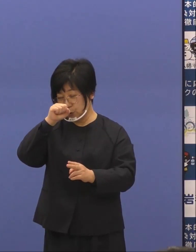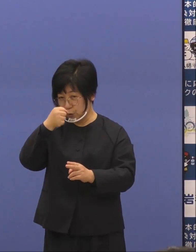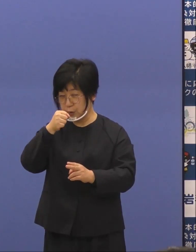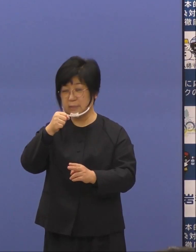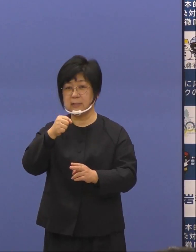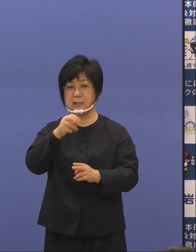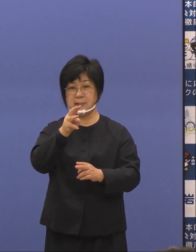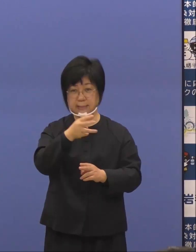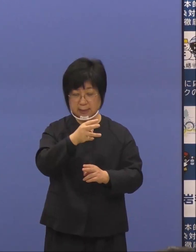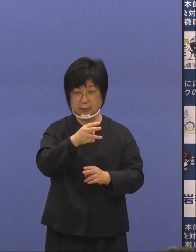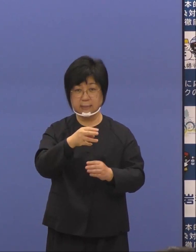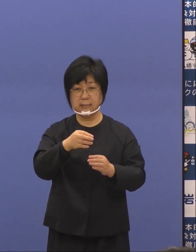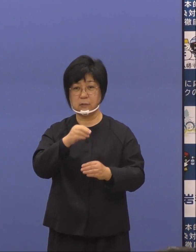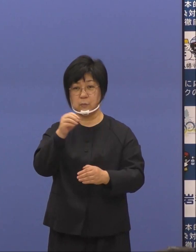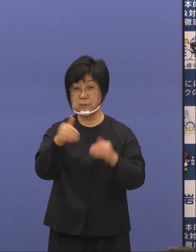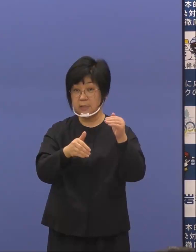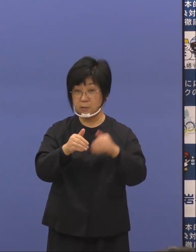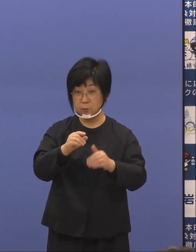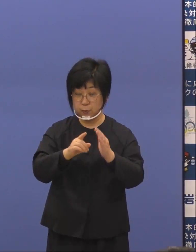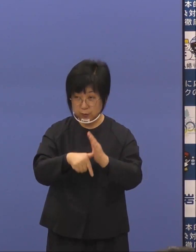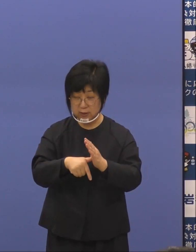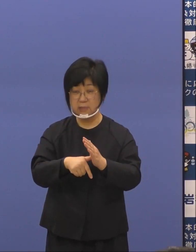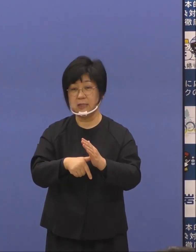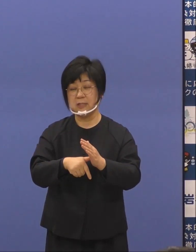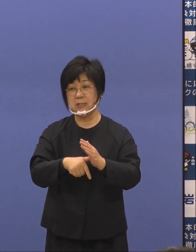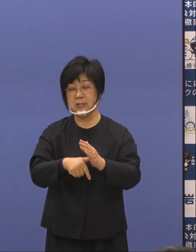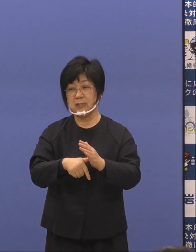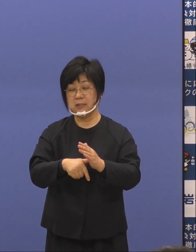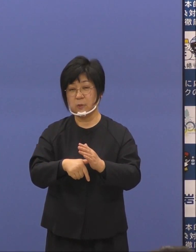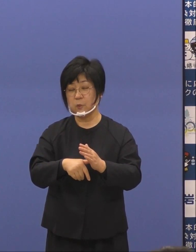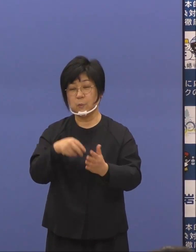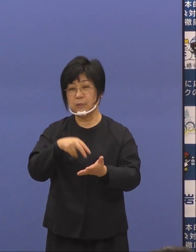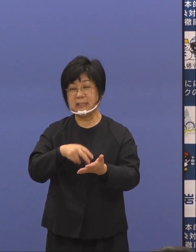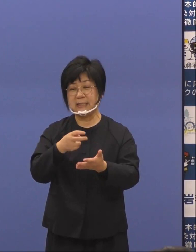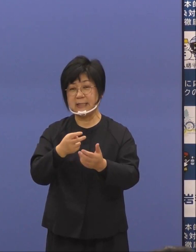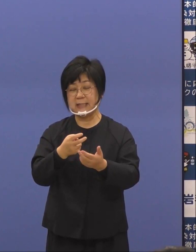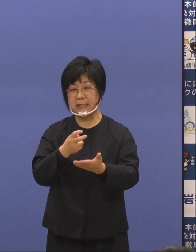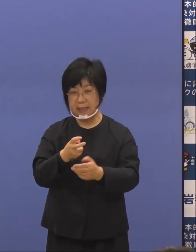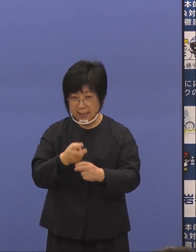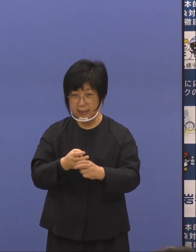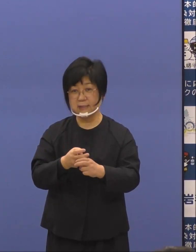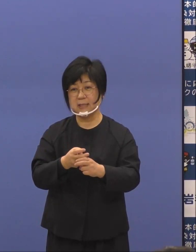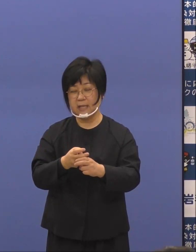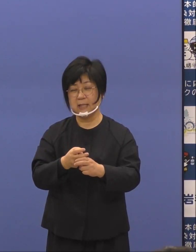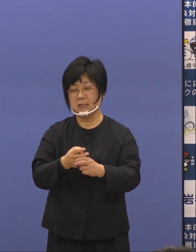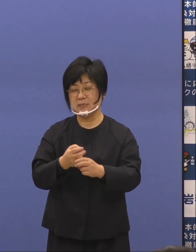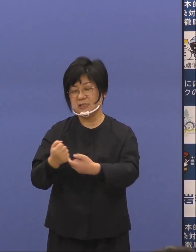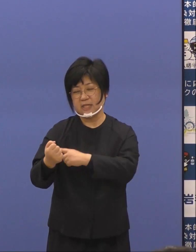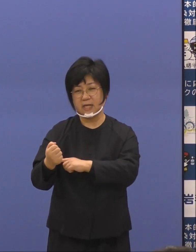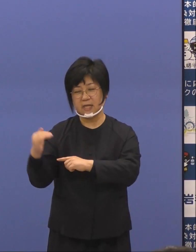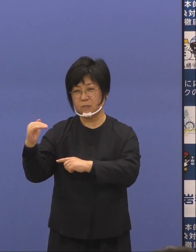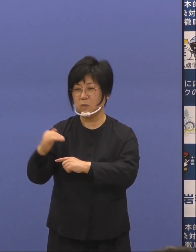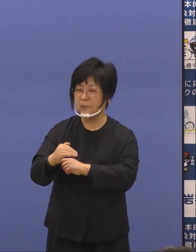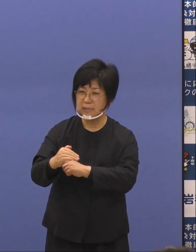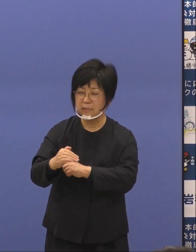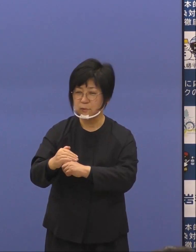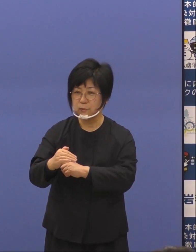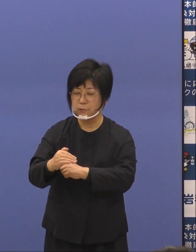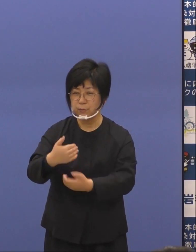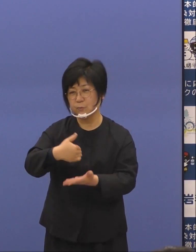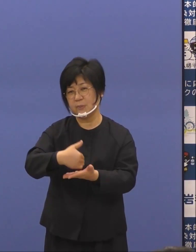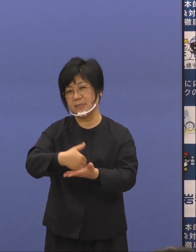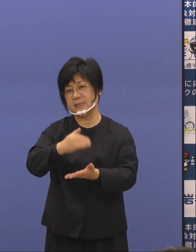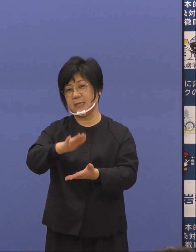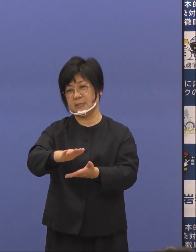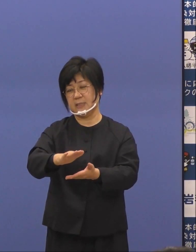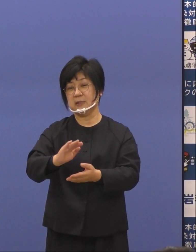っと立憲の方が少し弱、あの勢力がちょっと弱まっているような今の指摘がありましたけれども、あの知事選に関